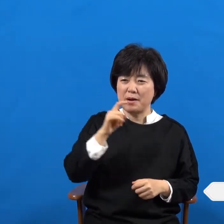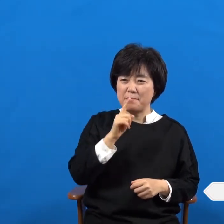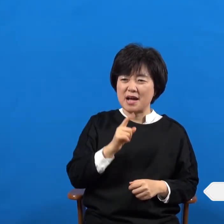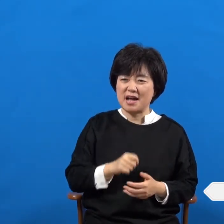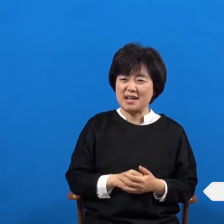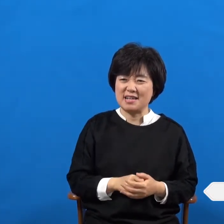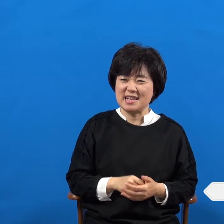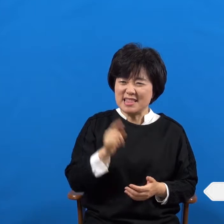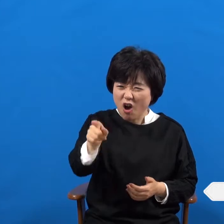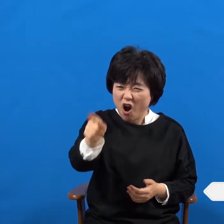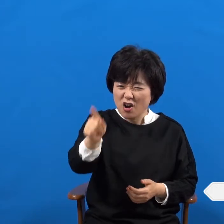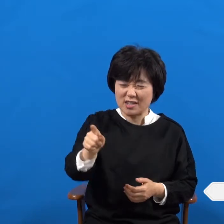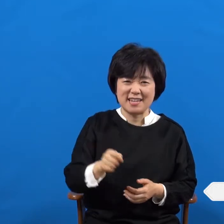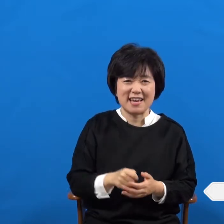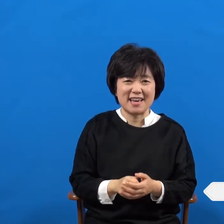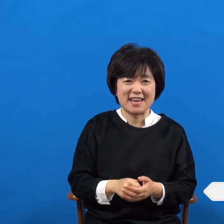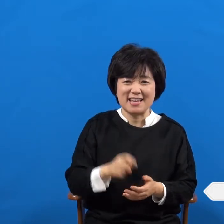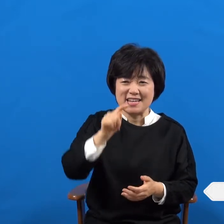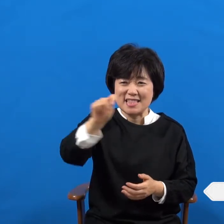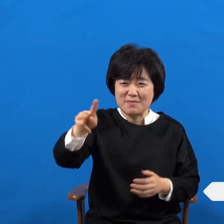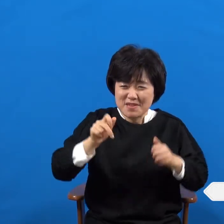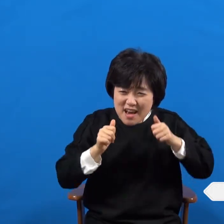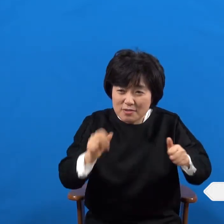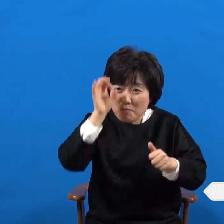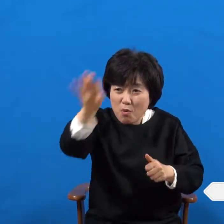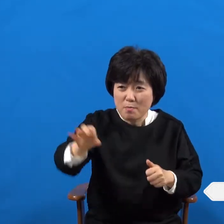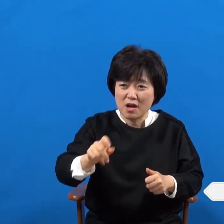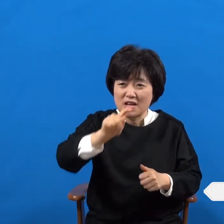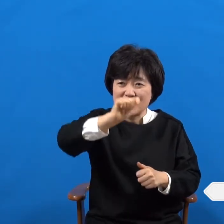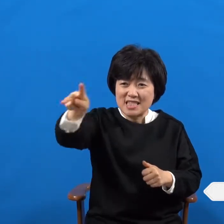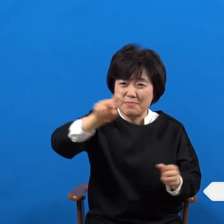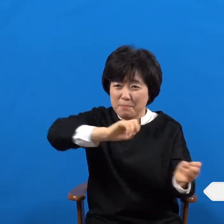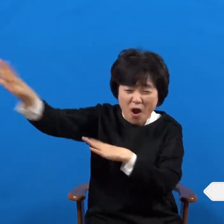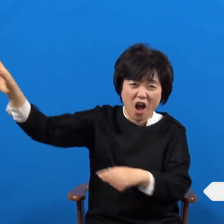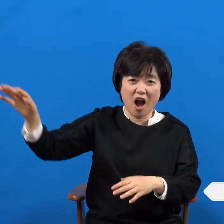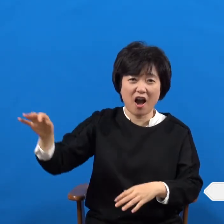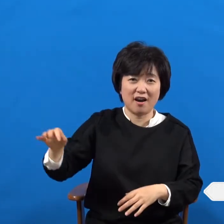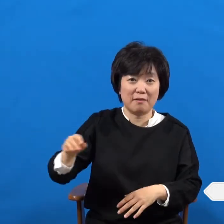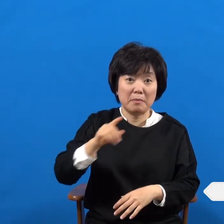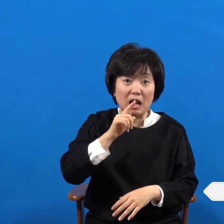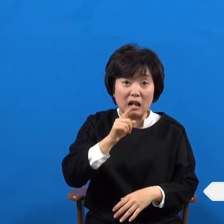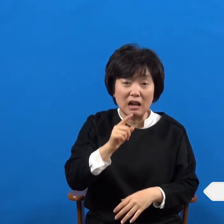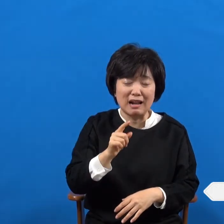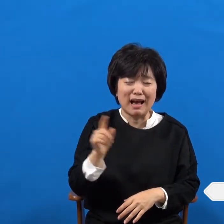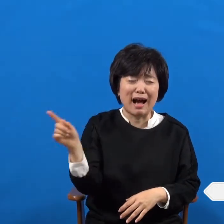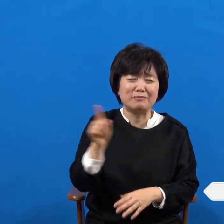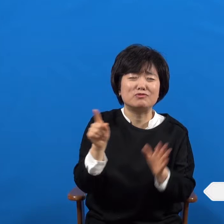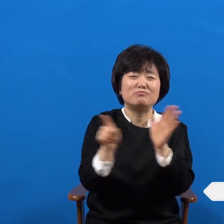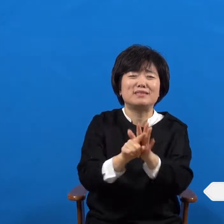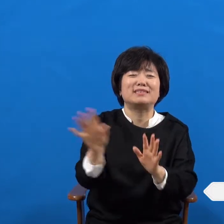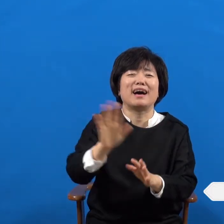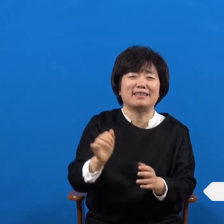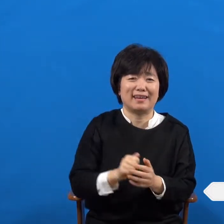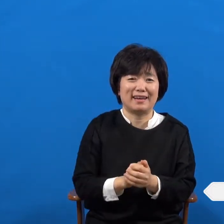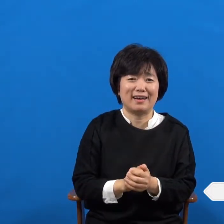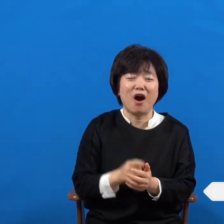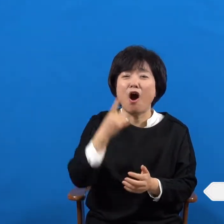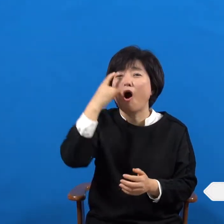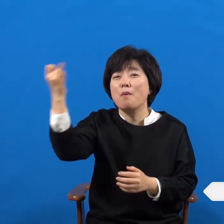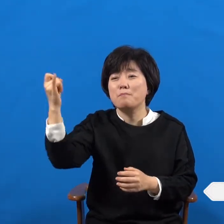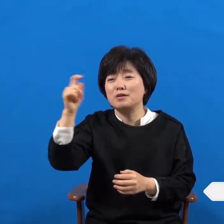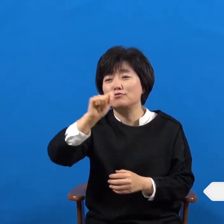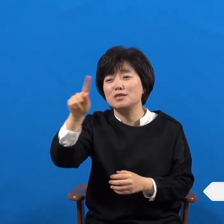안 믿습니다. 엄마가 연속극 저렇게 보는데 그 텔레비를 어떻게 갖다 버립니까?